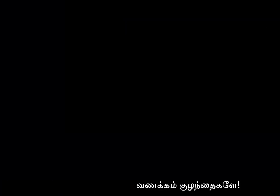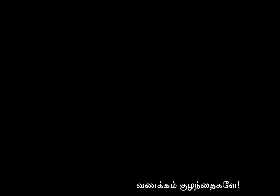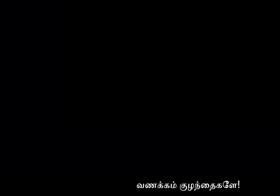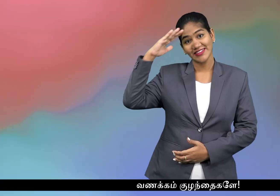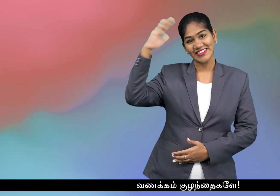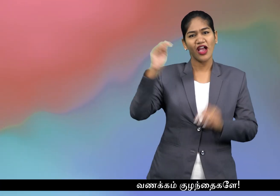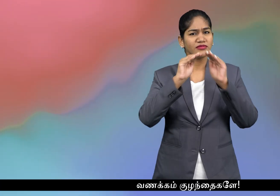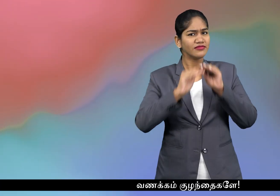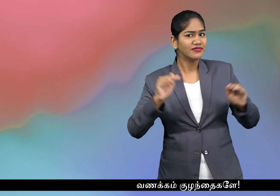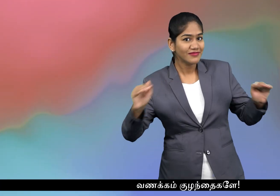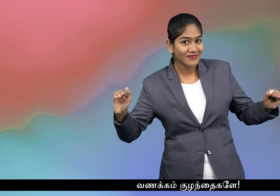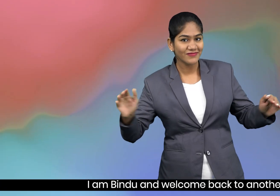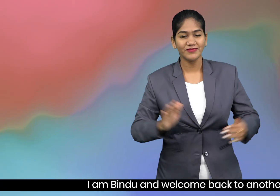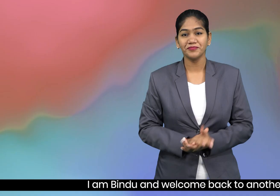வணக்கம் மாணவ செல்வங்களே. நான்